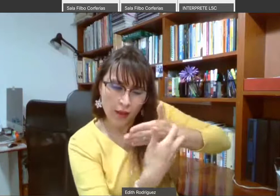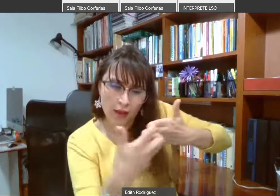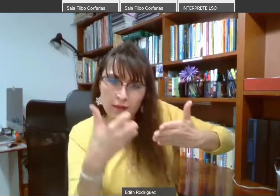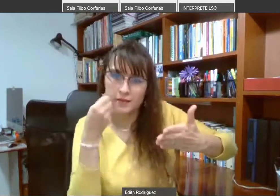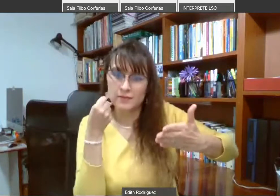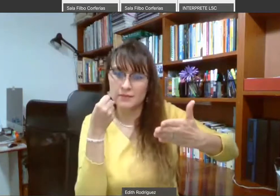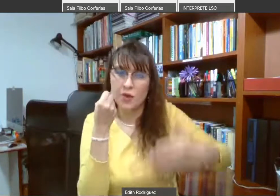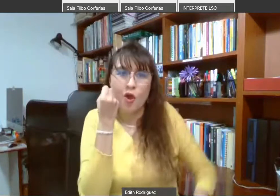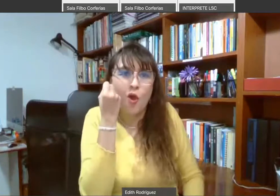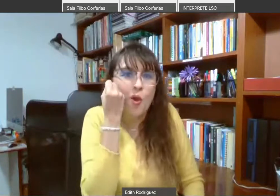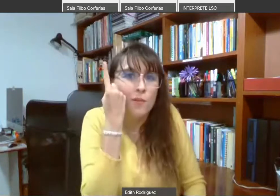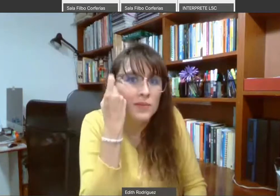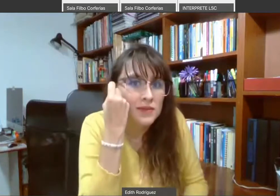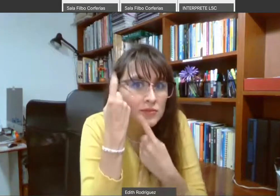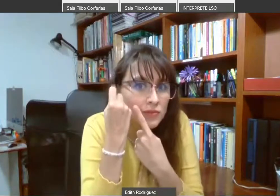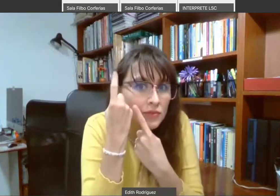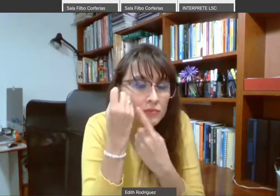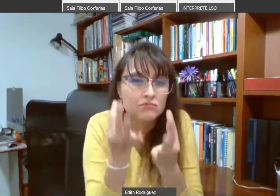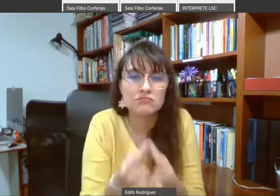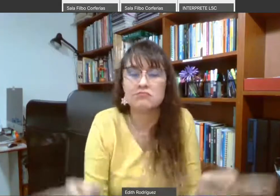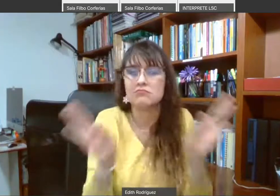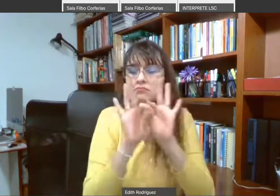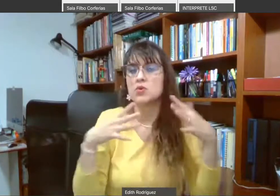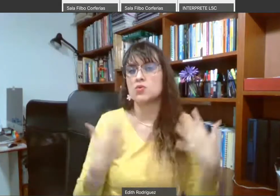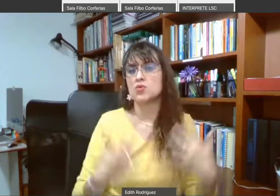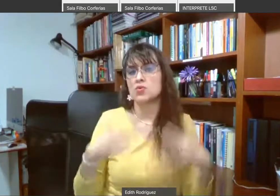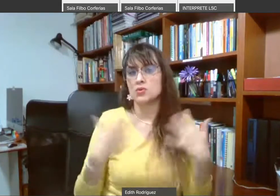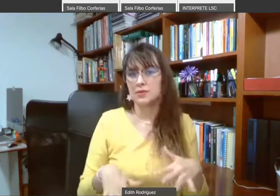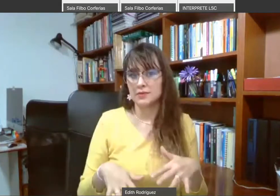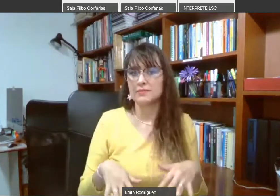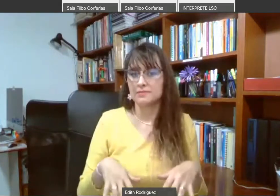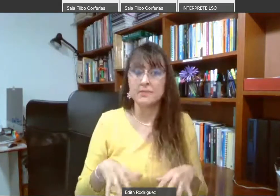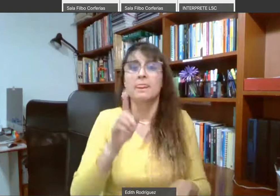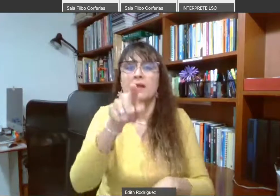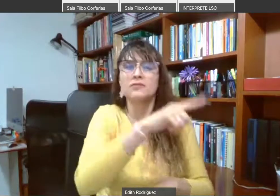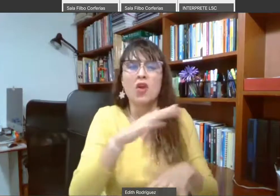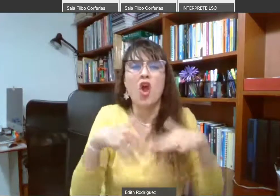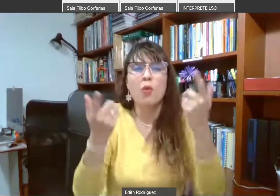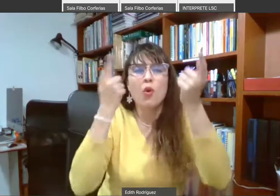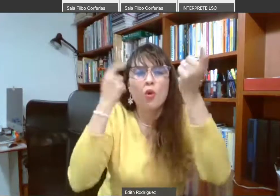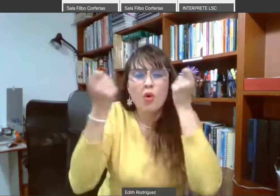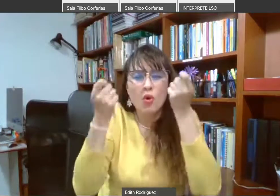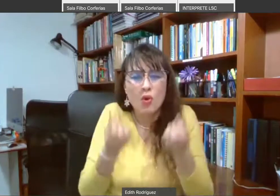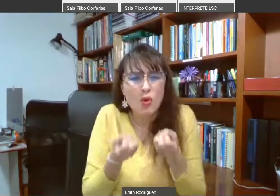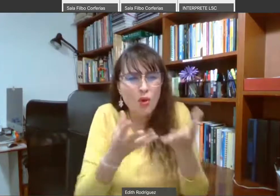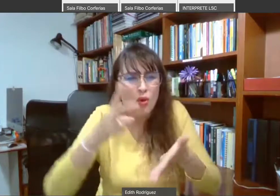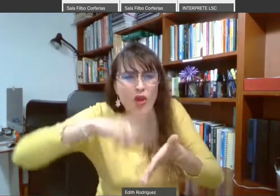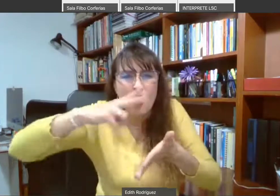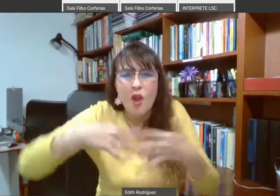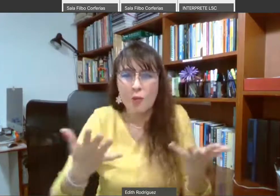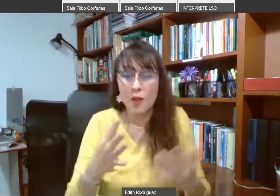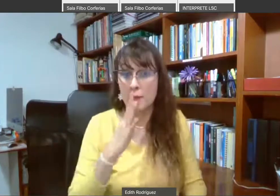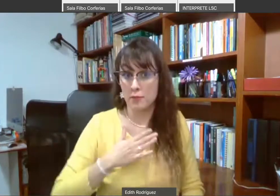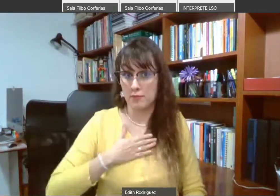que ellos puedan adquirir una segunda lengua. Entonces es muy importante la comprensión. La adquisición de la primera para la comprensión de